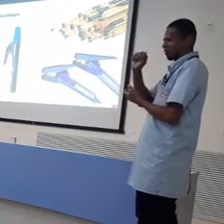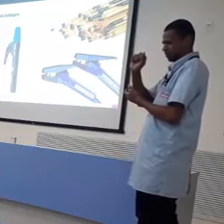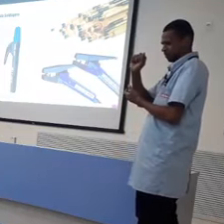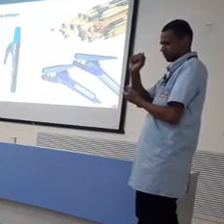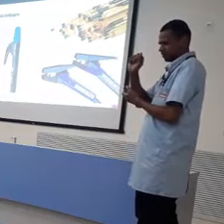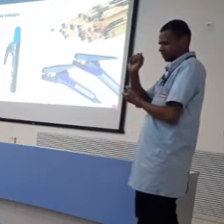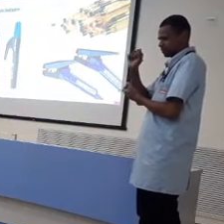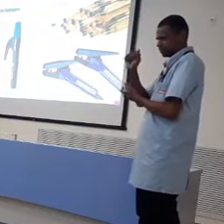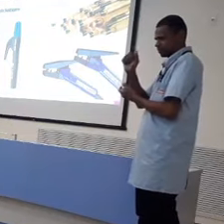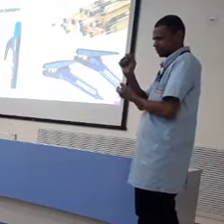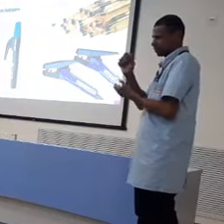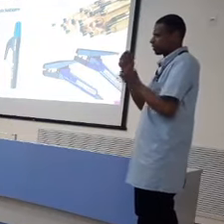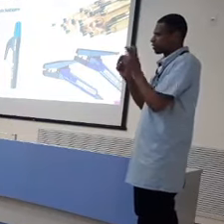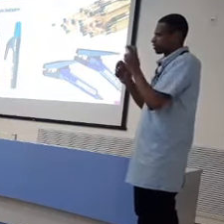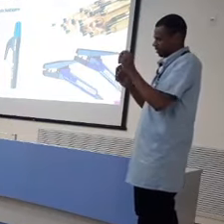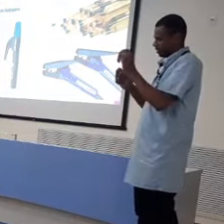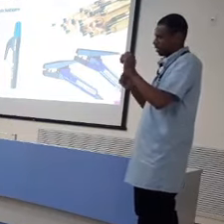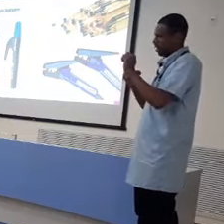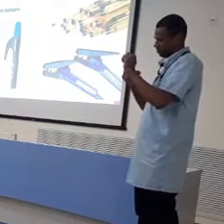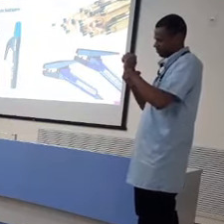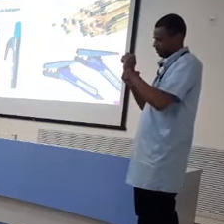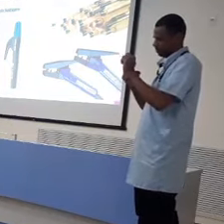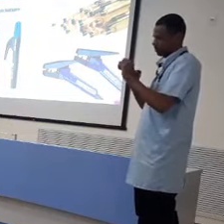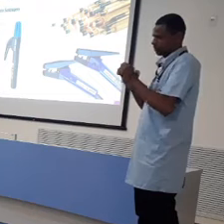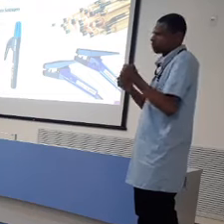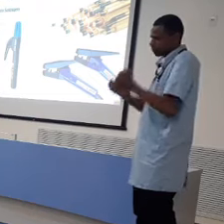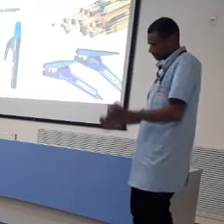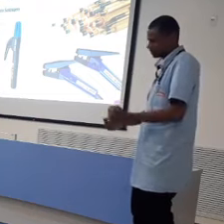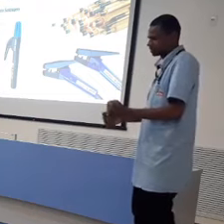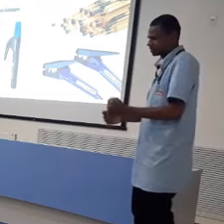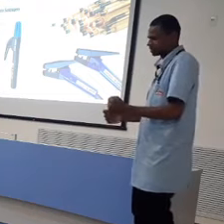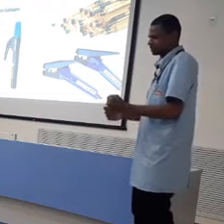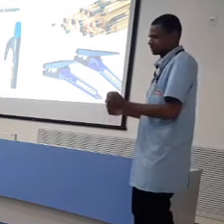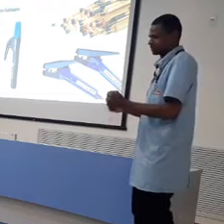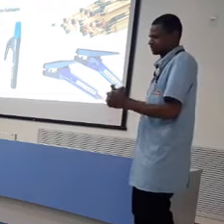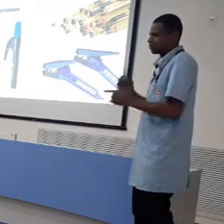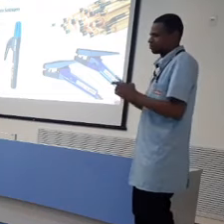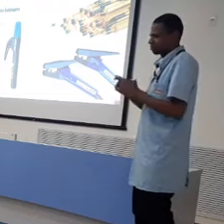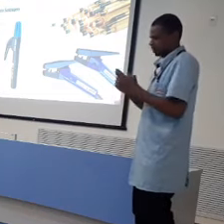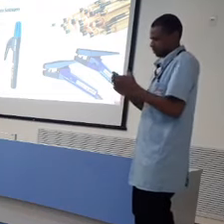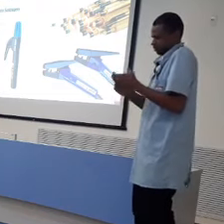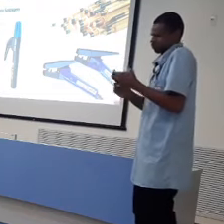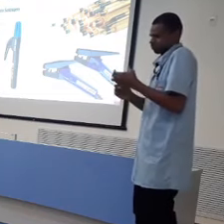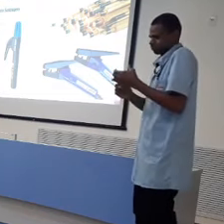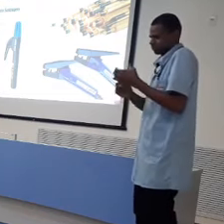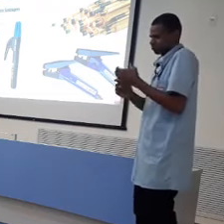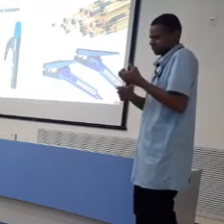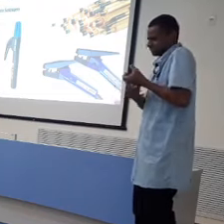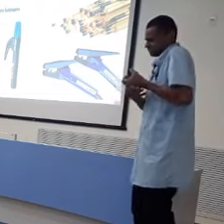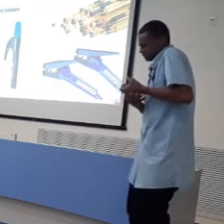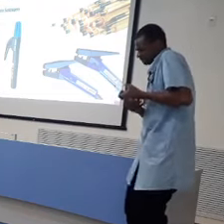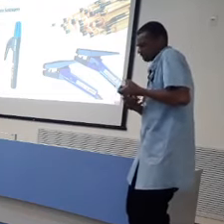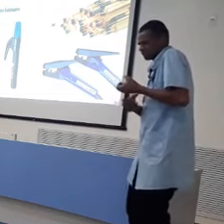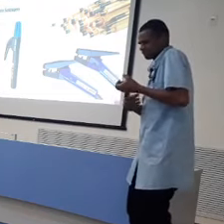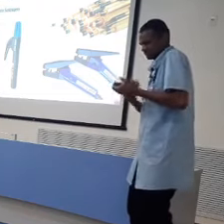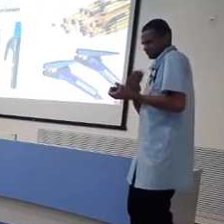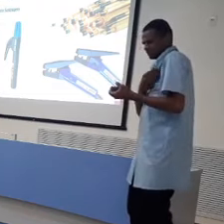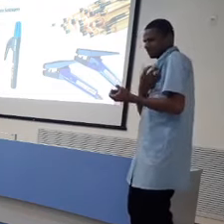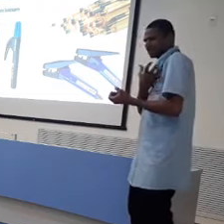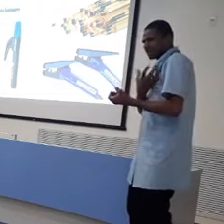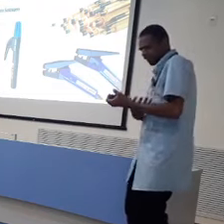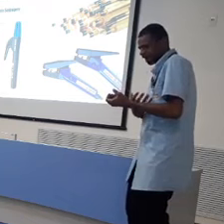Lógico que o porta-eletrodo de 500 amperes ele vai ser mais pesado, mais difícil o soldador trabalhar, vai cansar mais no final